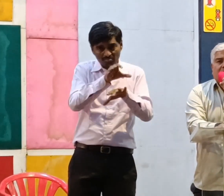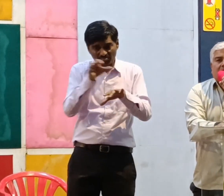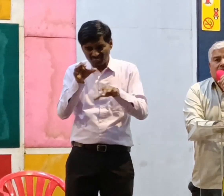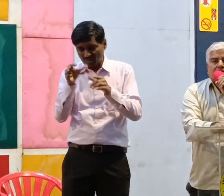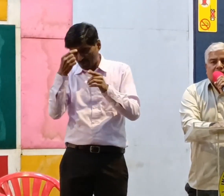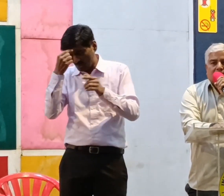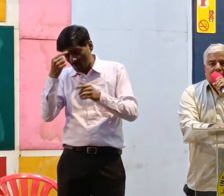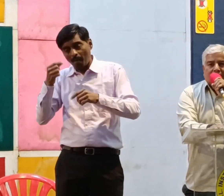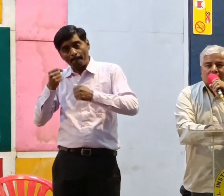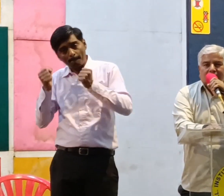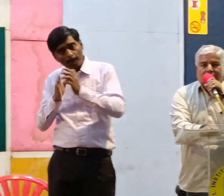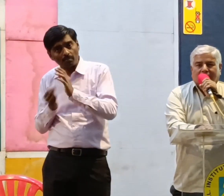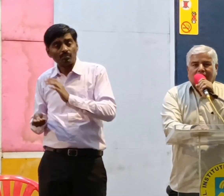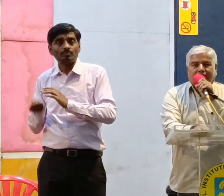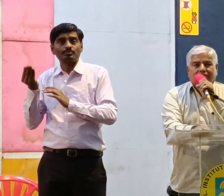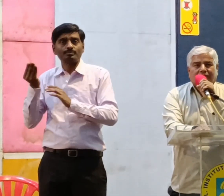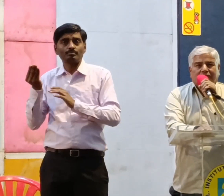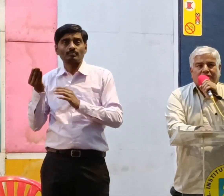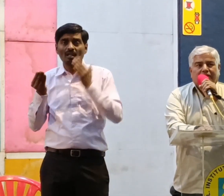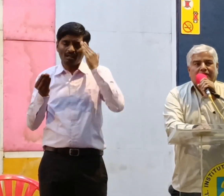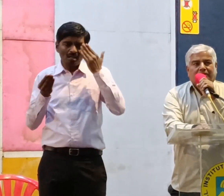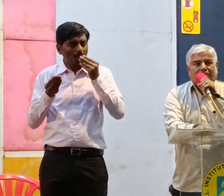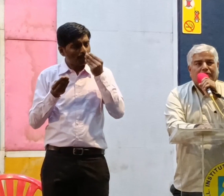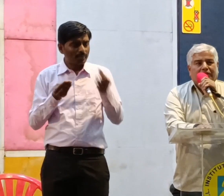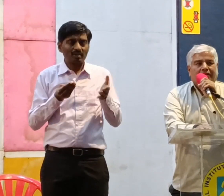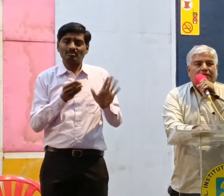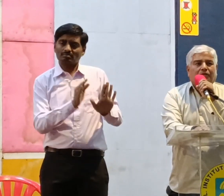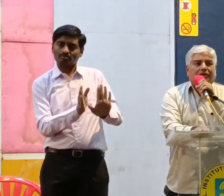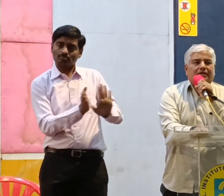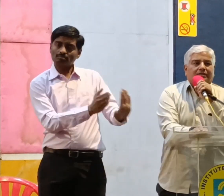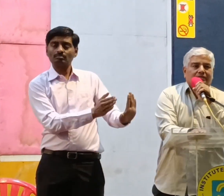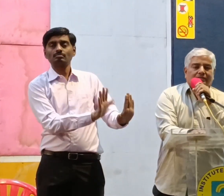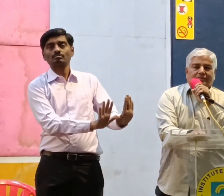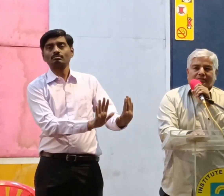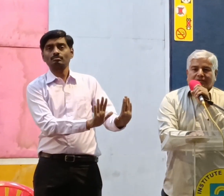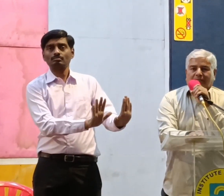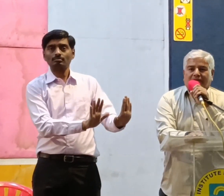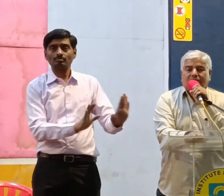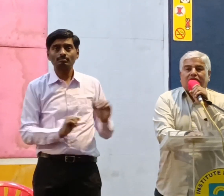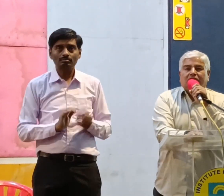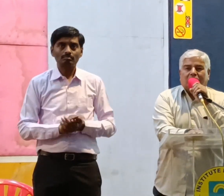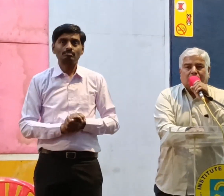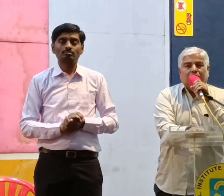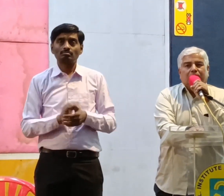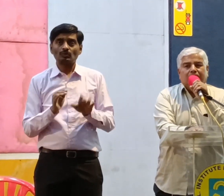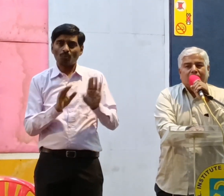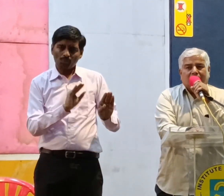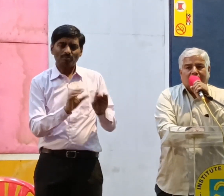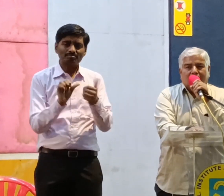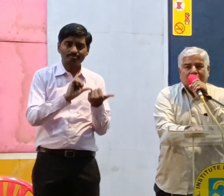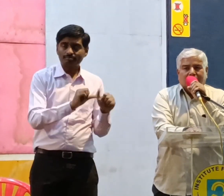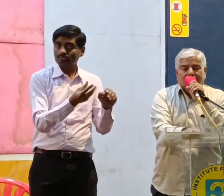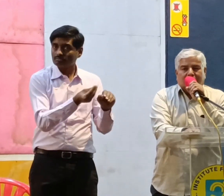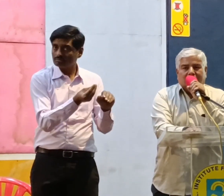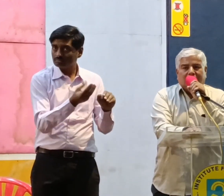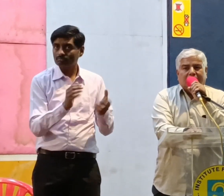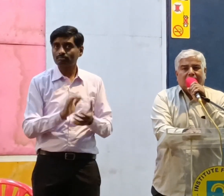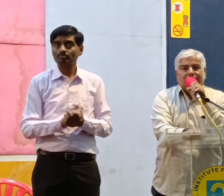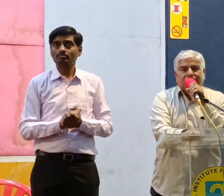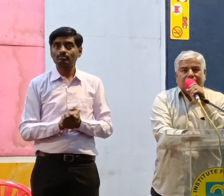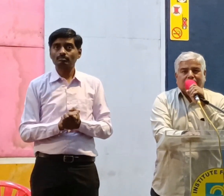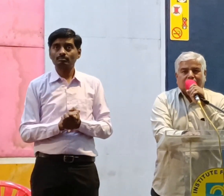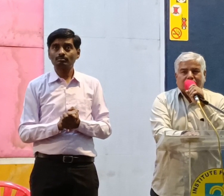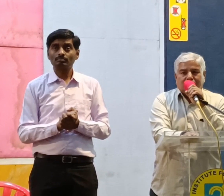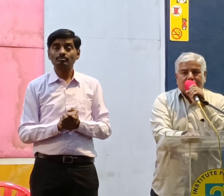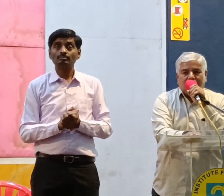મહેનત કરવી અને જે વિષય તમારો તૈયાર હોય એમાં રિવિઝન કરવું. એટલે